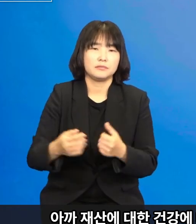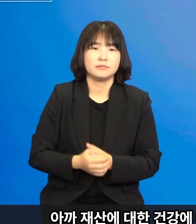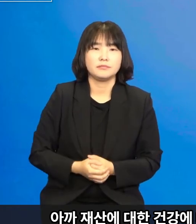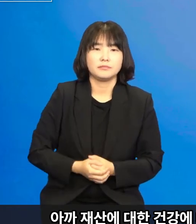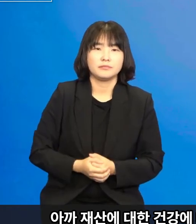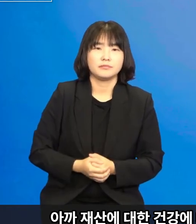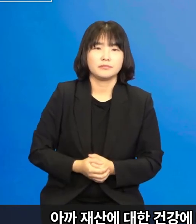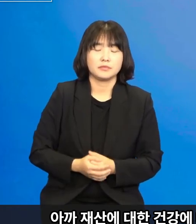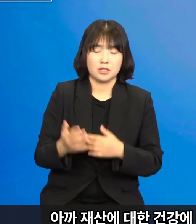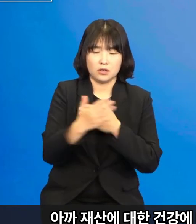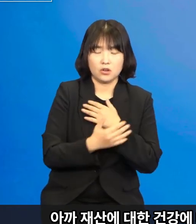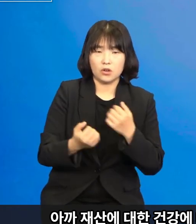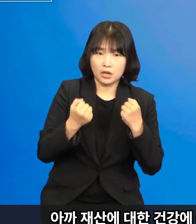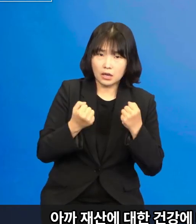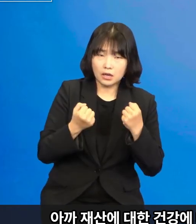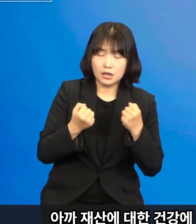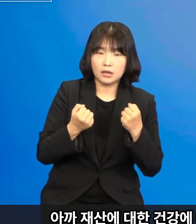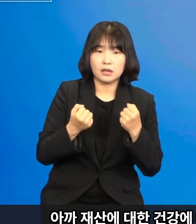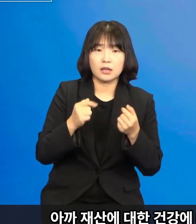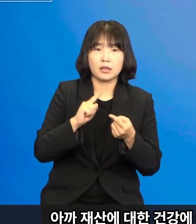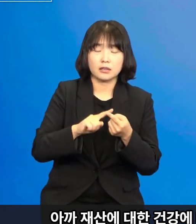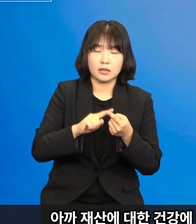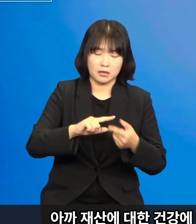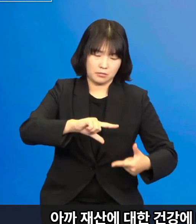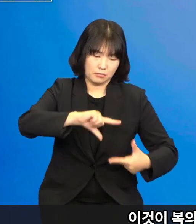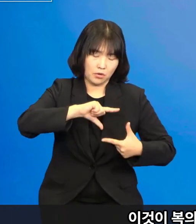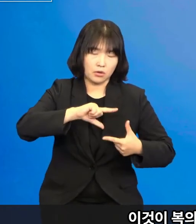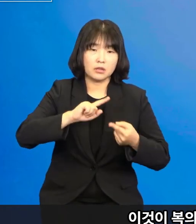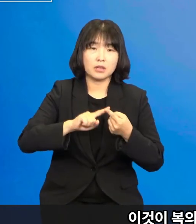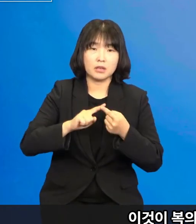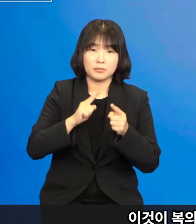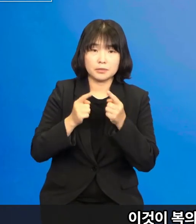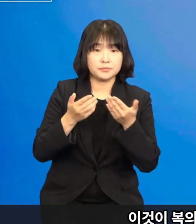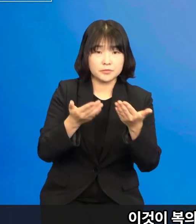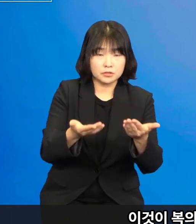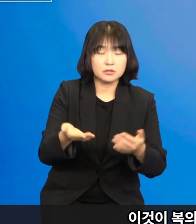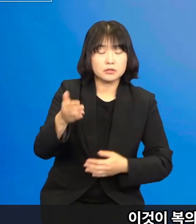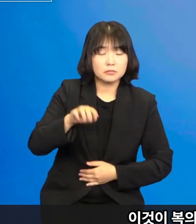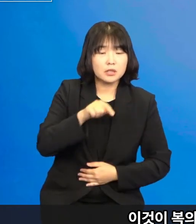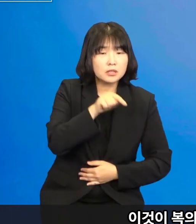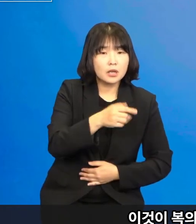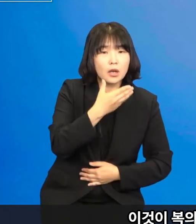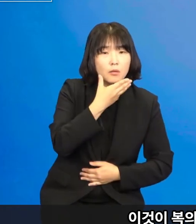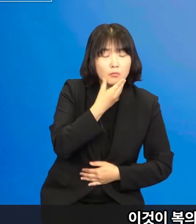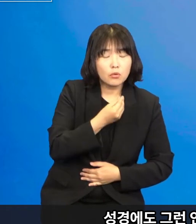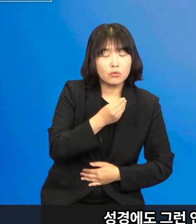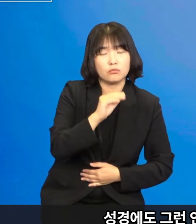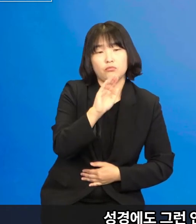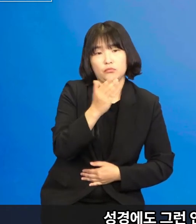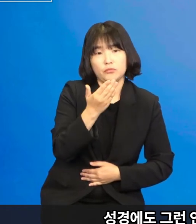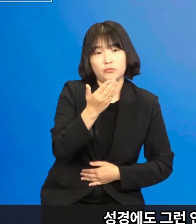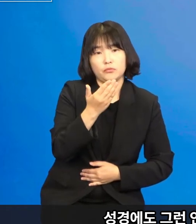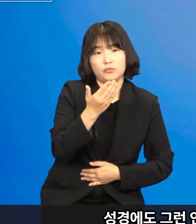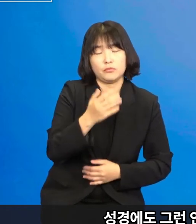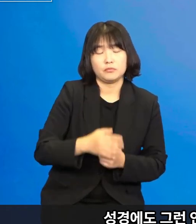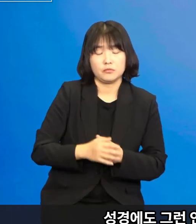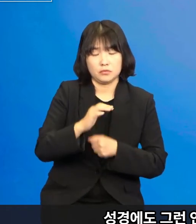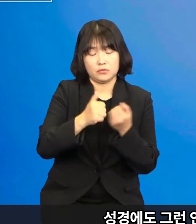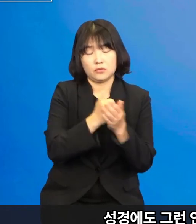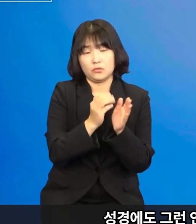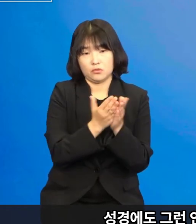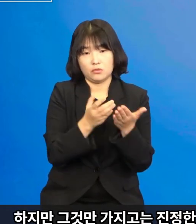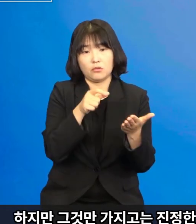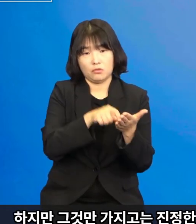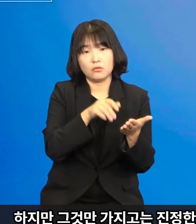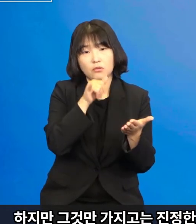재산에 대한, 건강에 대한 어떤 명예에 대한 말씀을 드렸지만 이것이 복의 요소가 될 수 있어요. 성경에도 그런 인물들이 많이